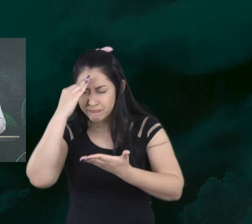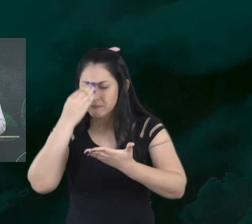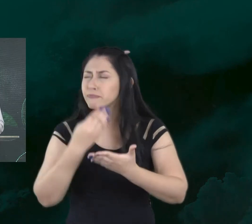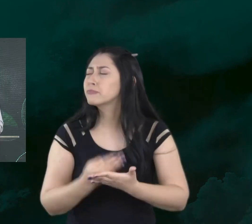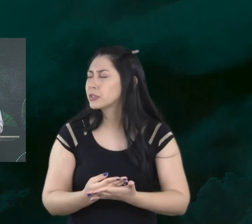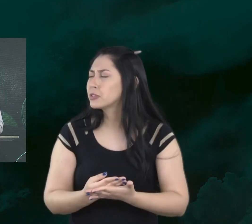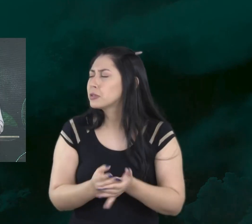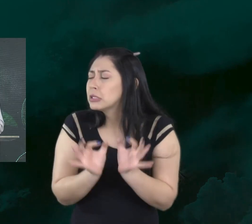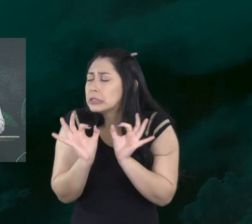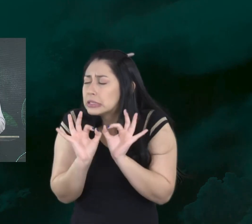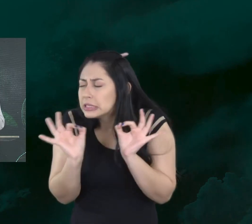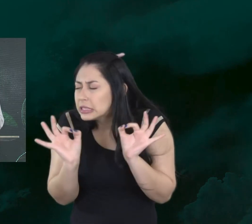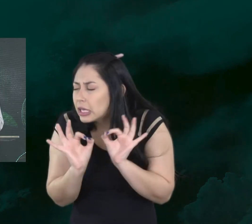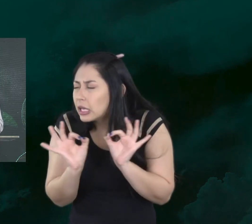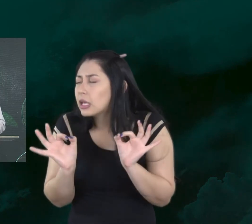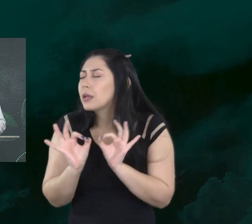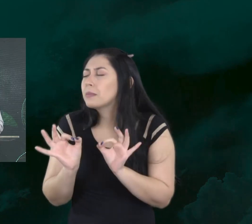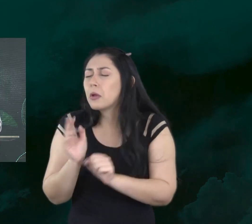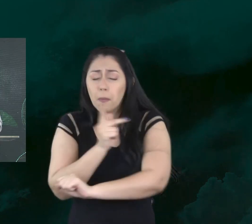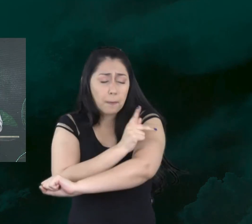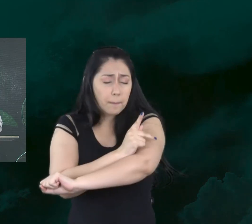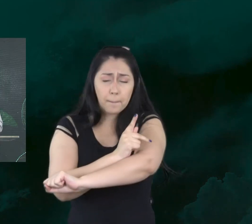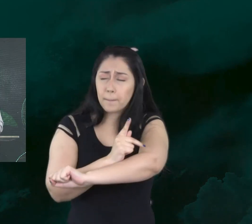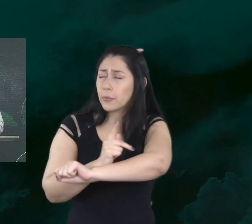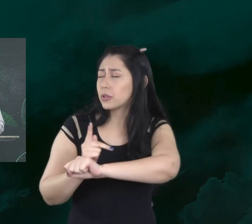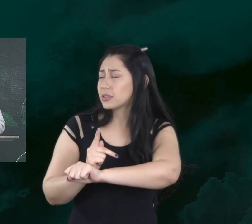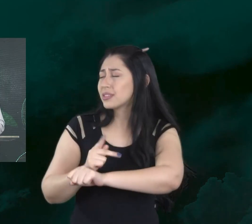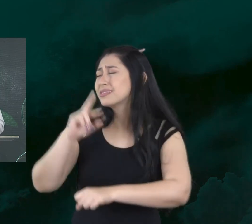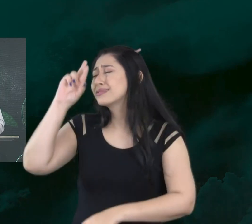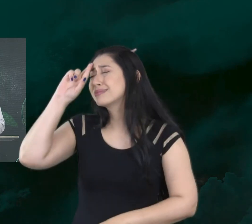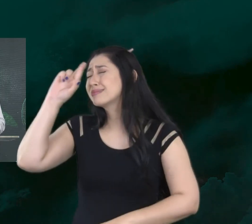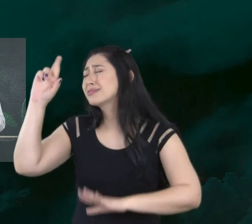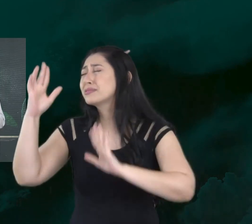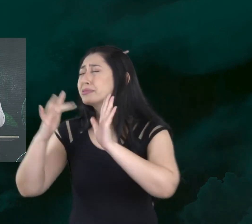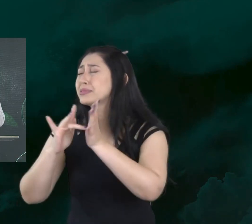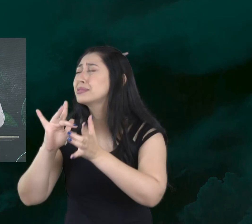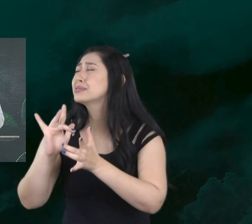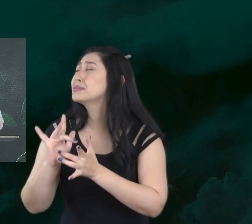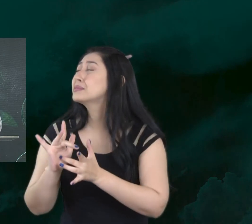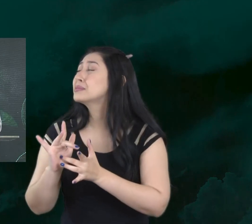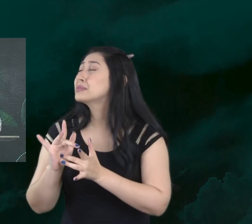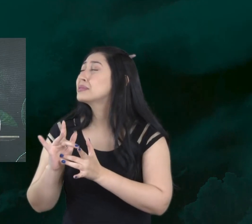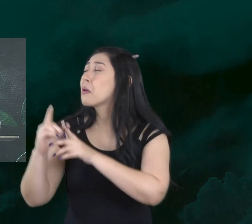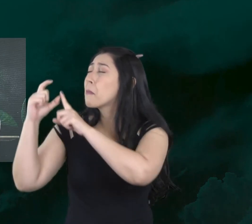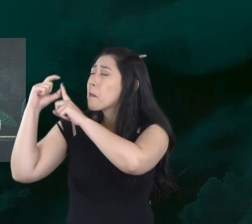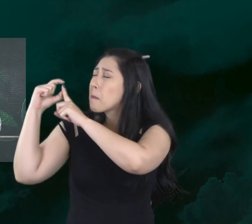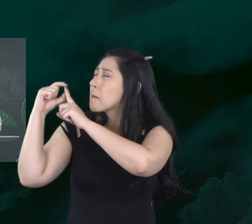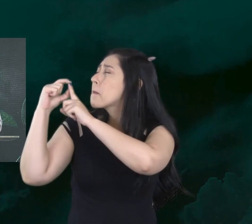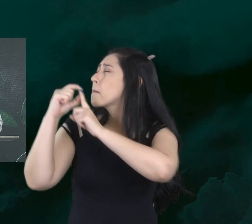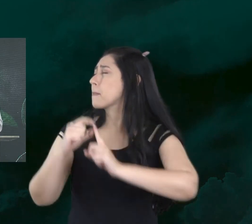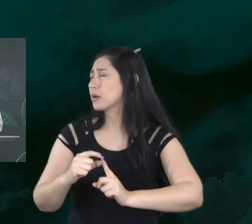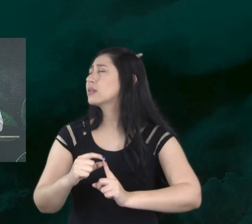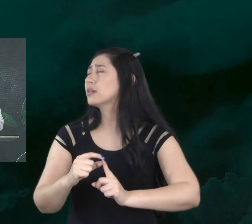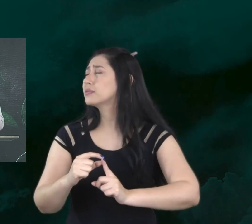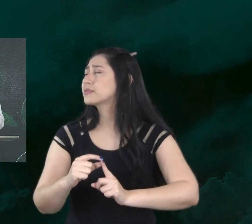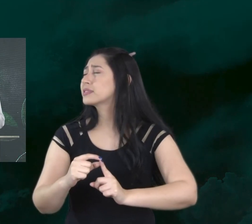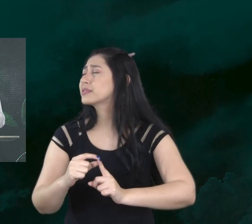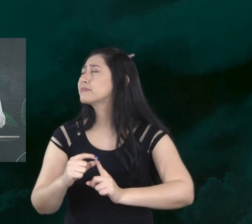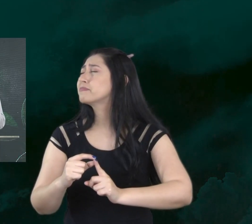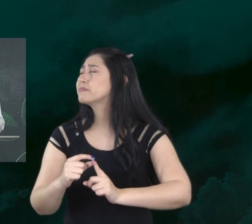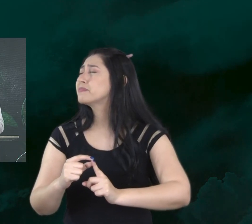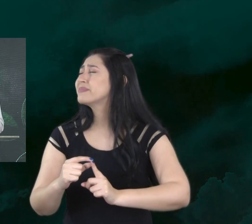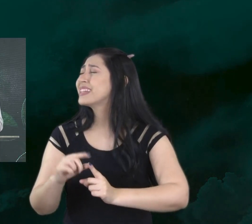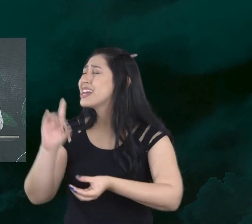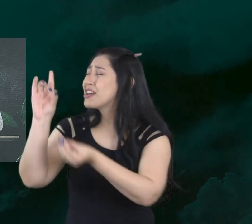total simplicidade e pureza. Senhor Jesus, essa palavra tua, Senhor, traz a tua